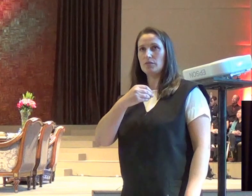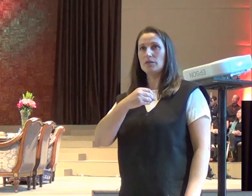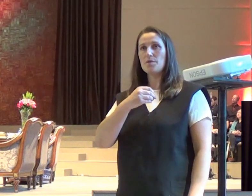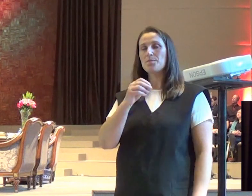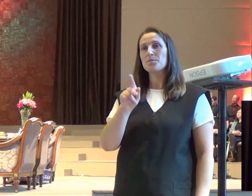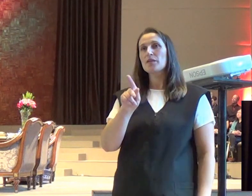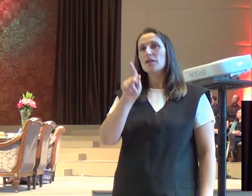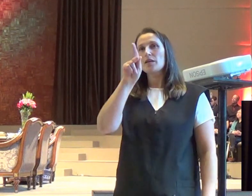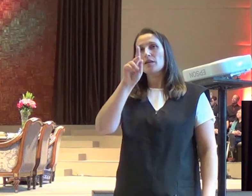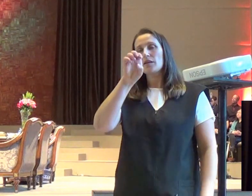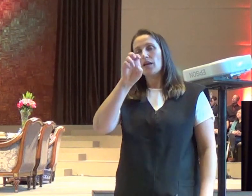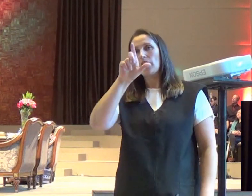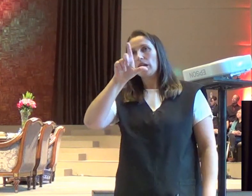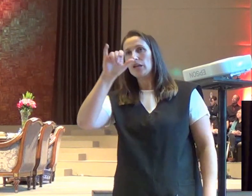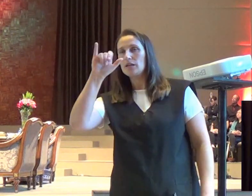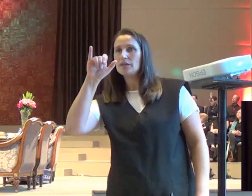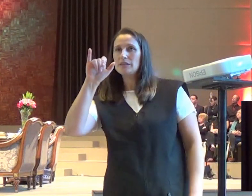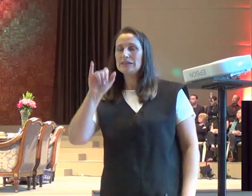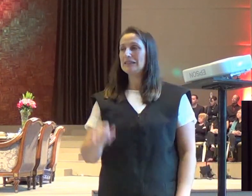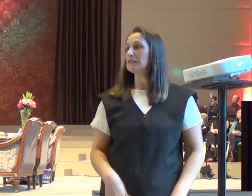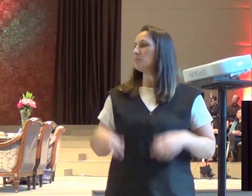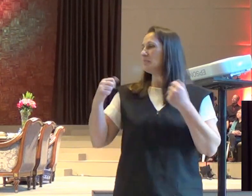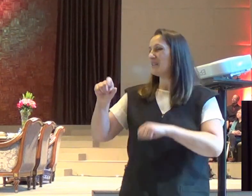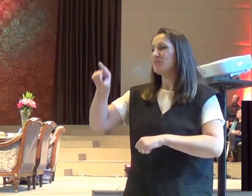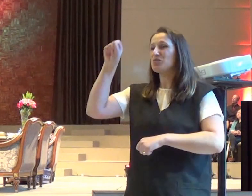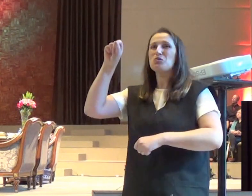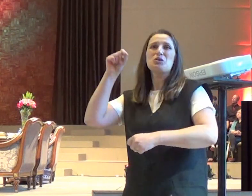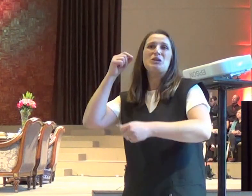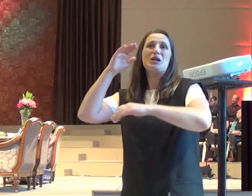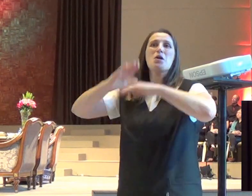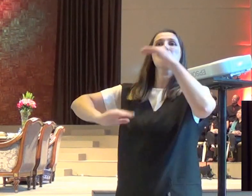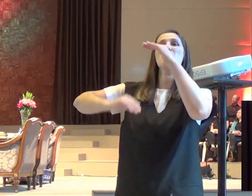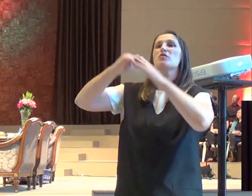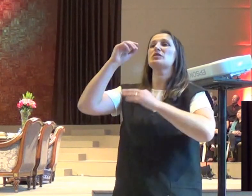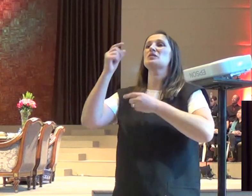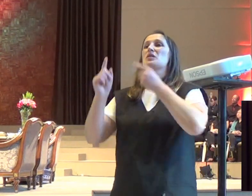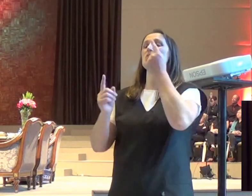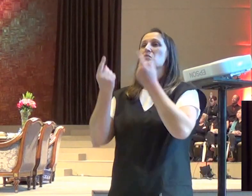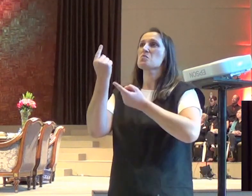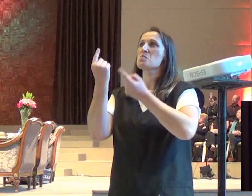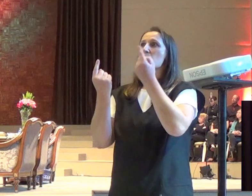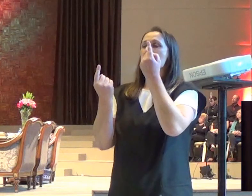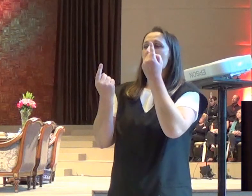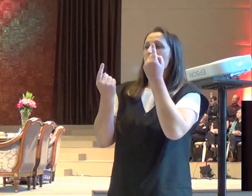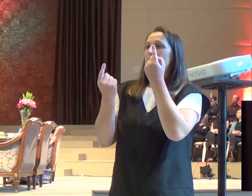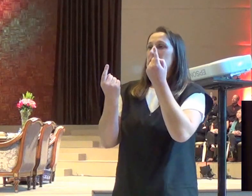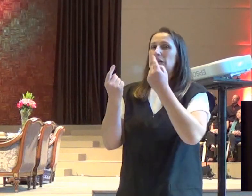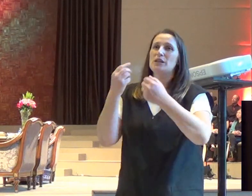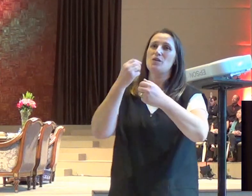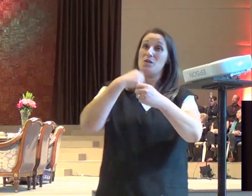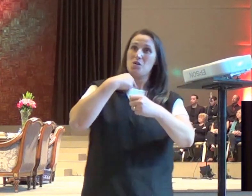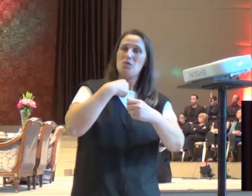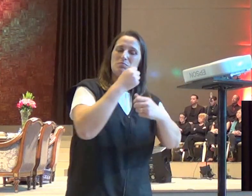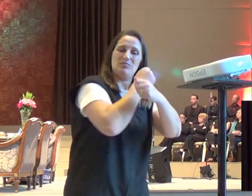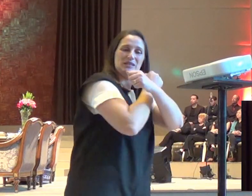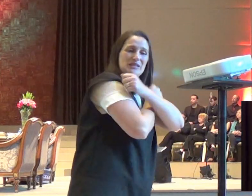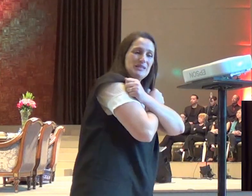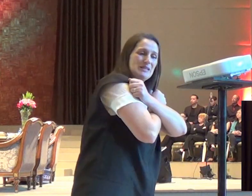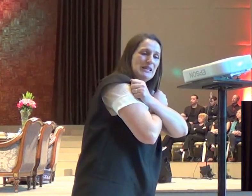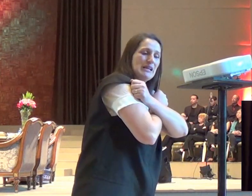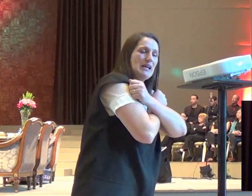angustiada porque ela tinha que tomar uma série de decisões e eu abracei e ela começou a chorar e dizia assim, papai, não é